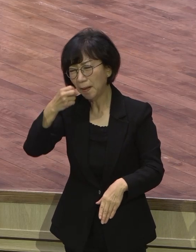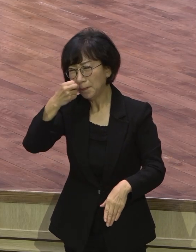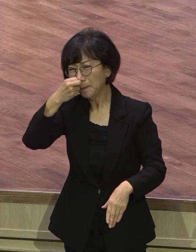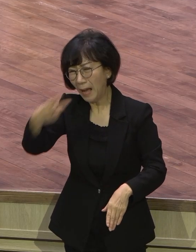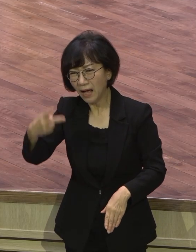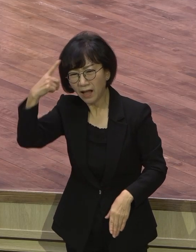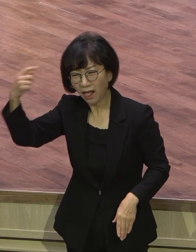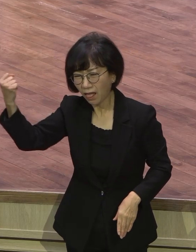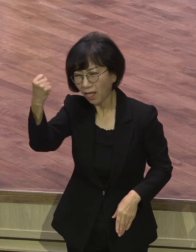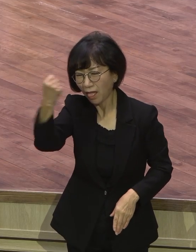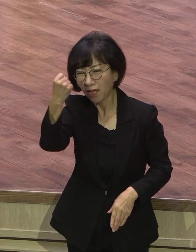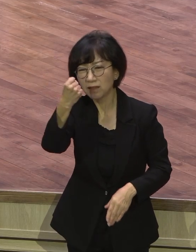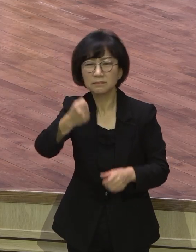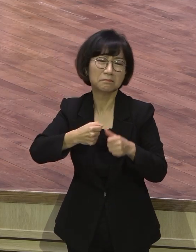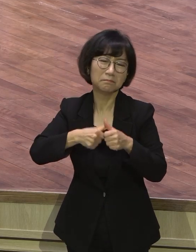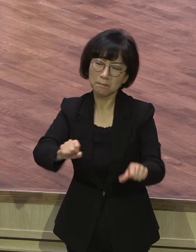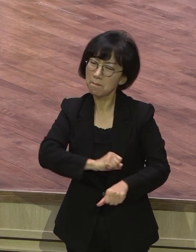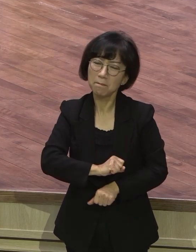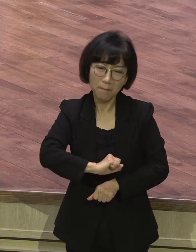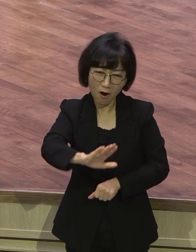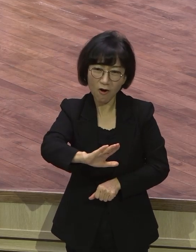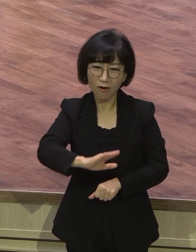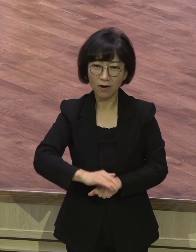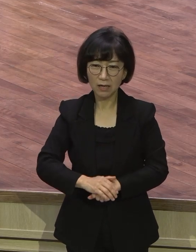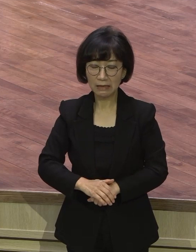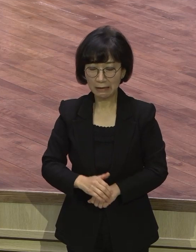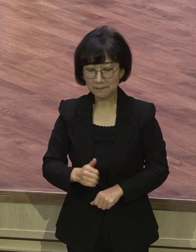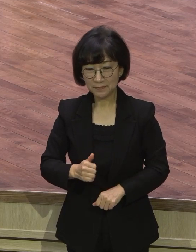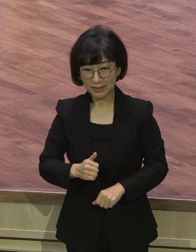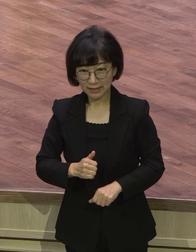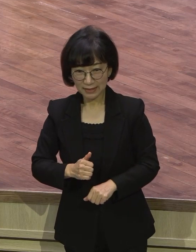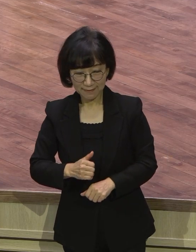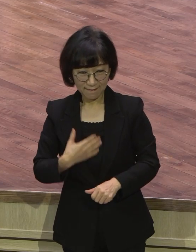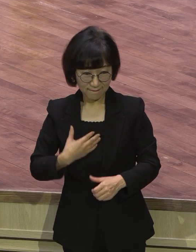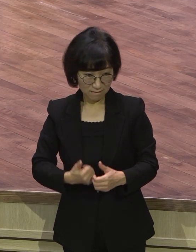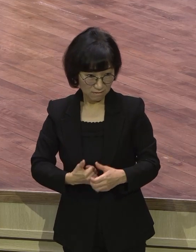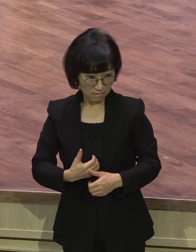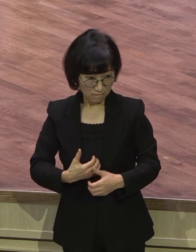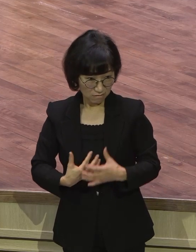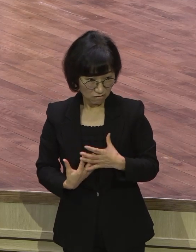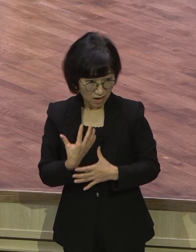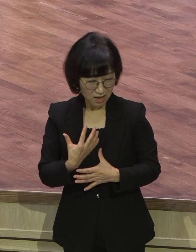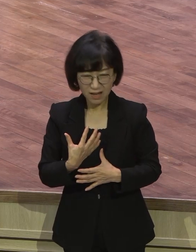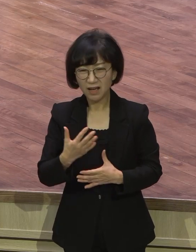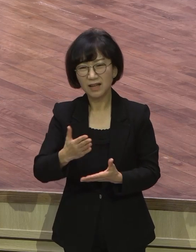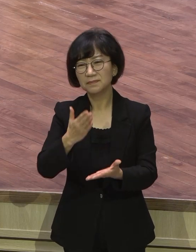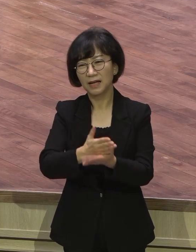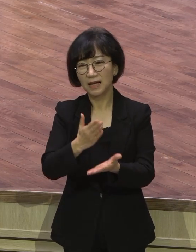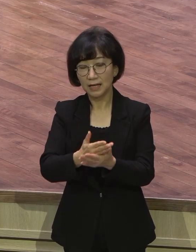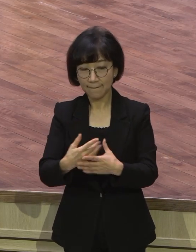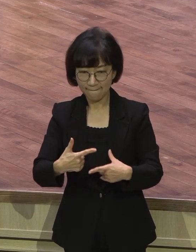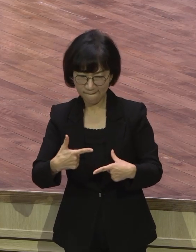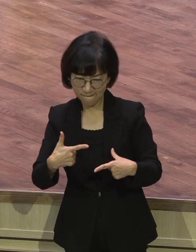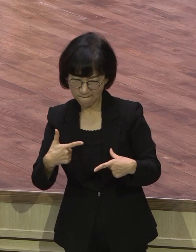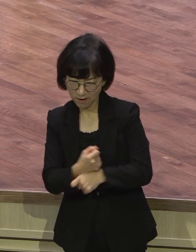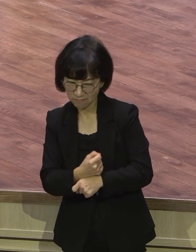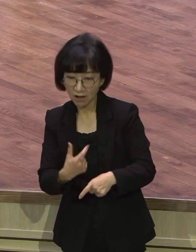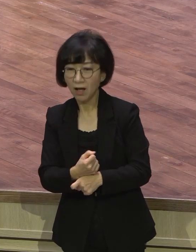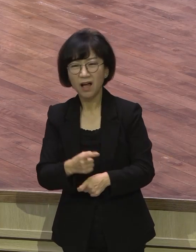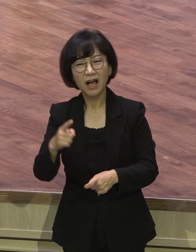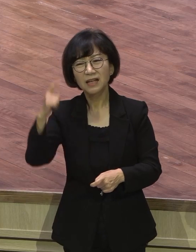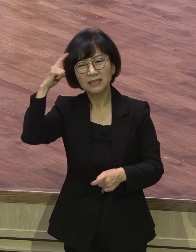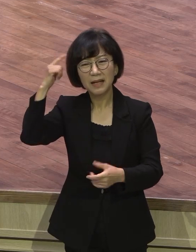쉽지 운만 아닙니다. 이런 쓸데없는 자존심 버려라. 예털 깨버려라. 원수 갚겠다는 갓겠다는